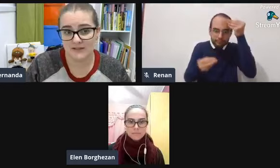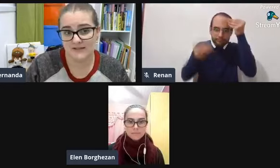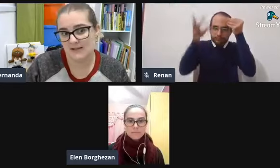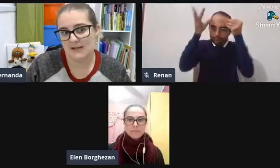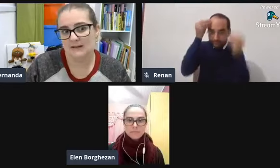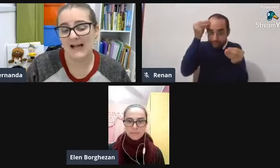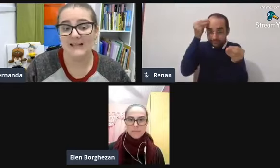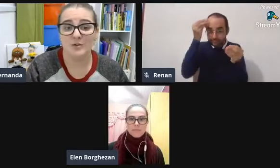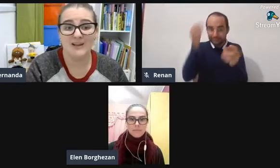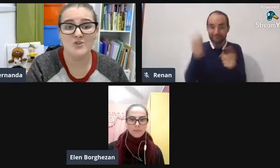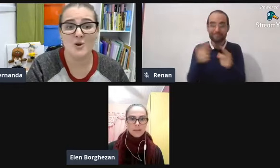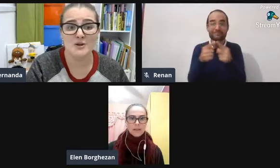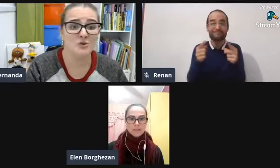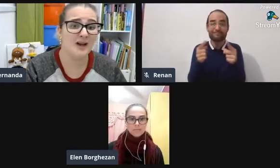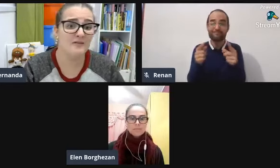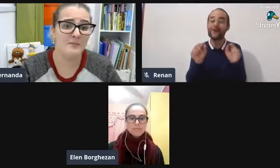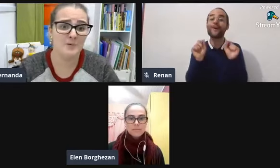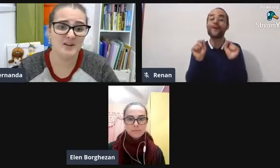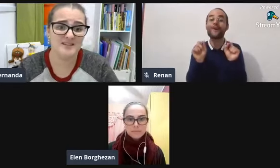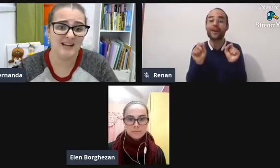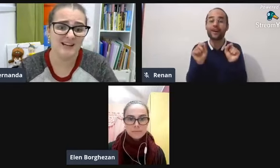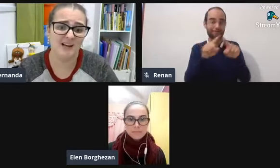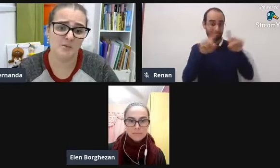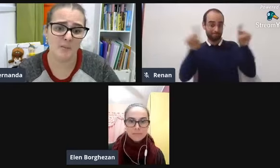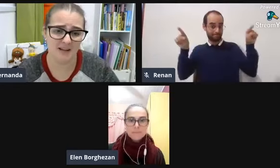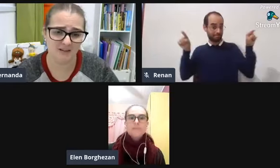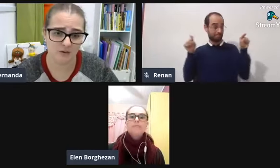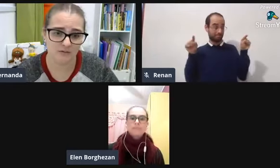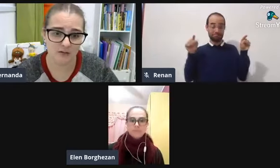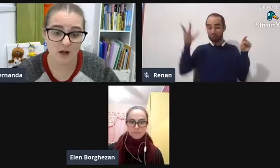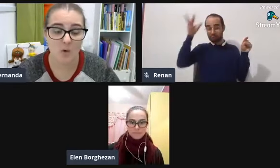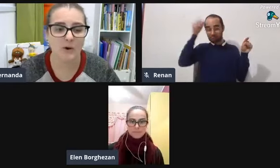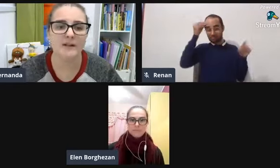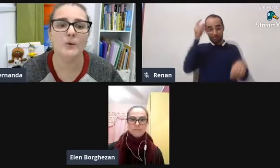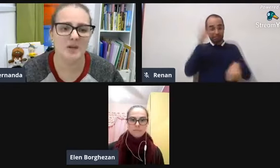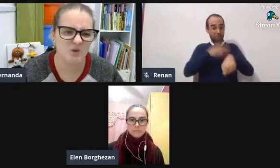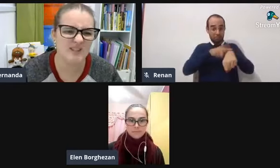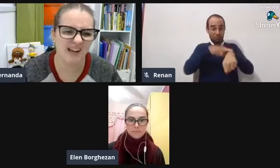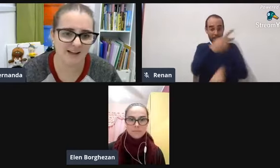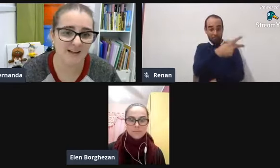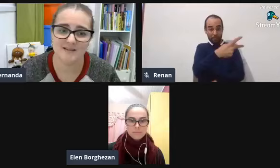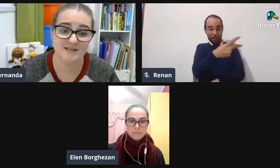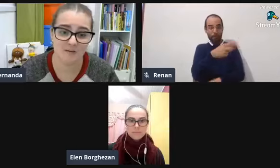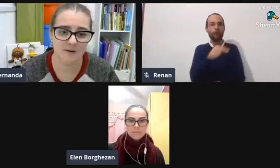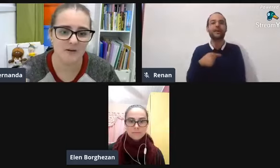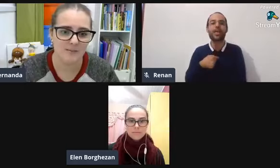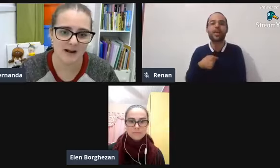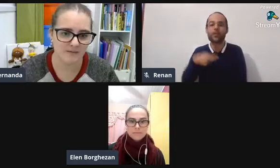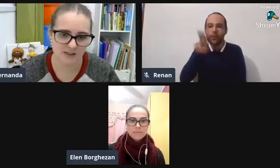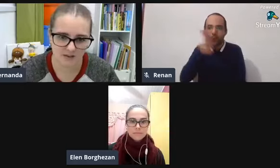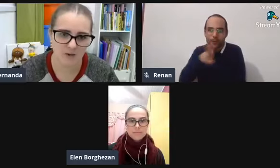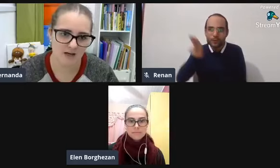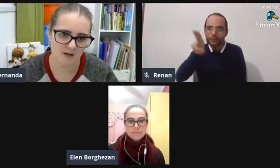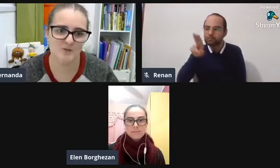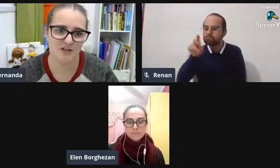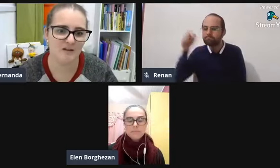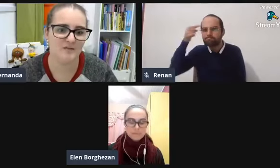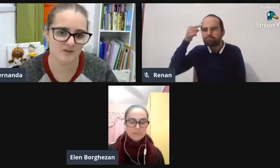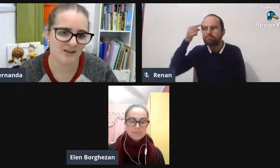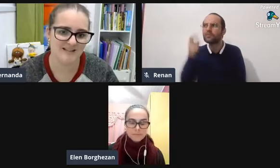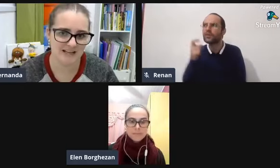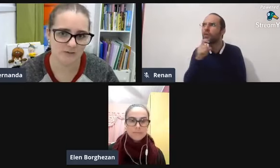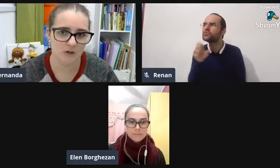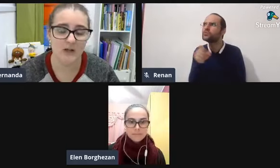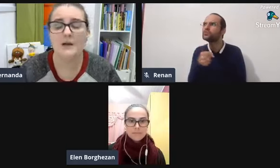que acontecia? Aquilo ali só me ajudava a memorizar naquele momento. Quando eu ia usar, nem sempre eu lembrava daquilo ali que eu